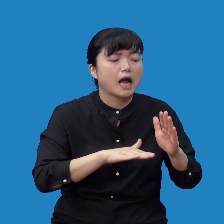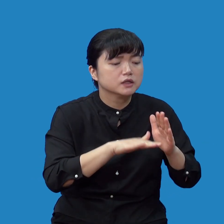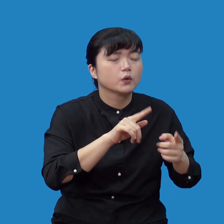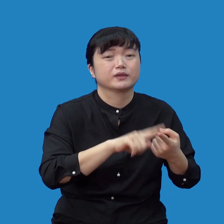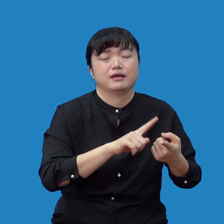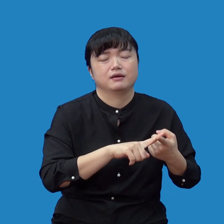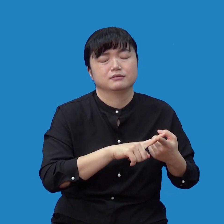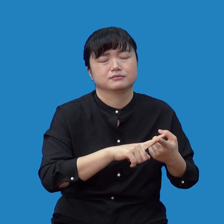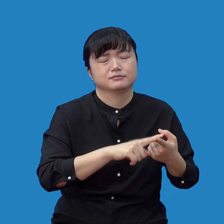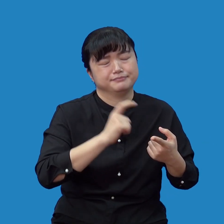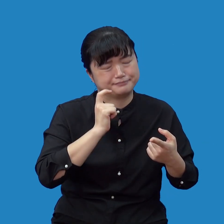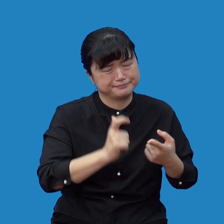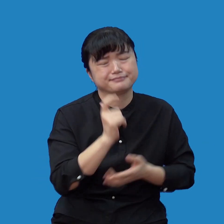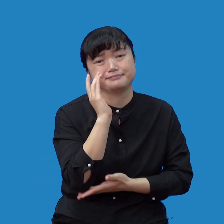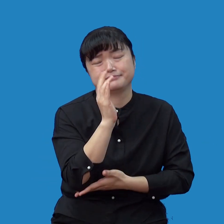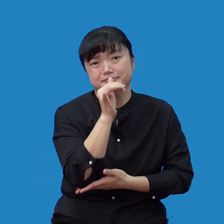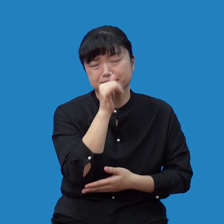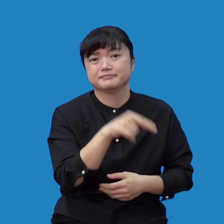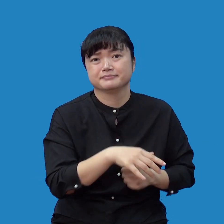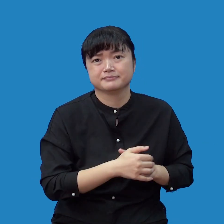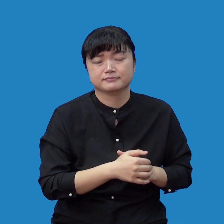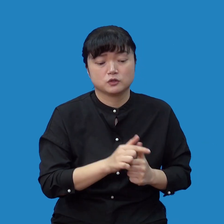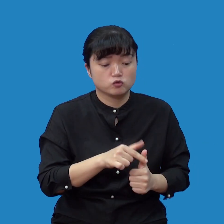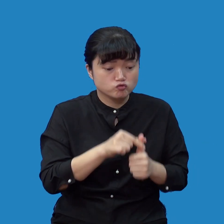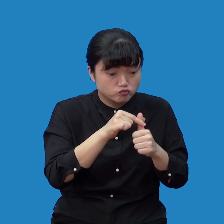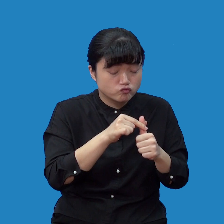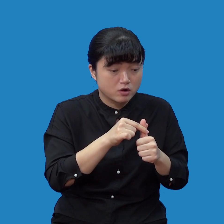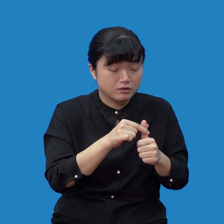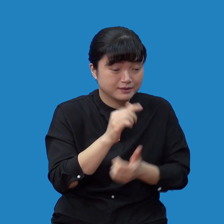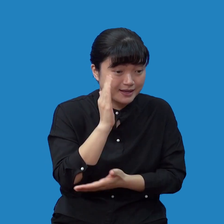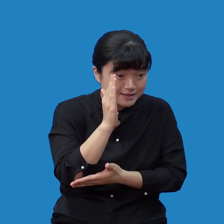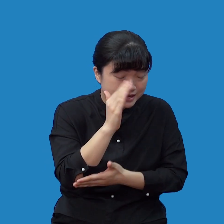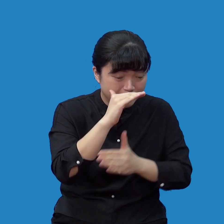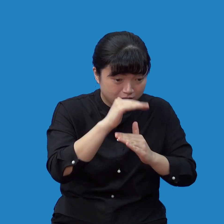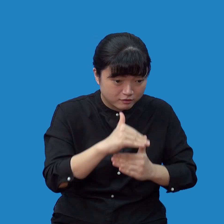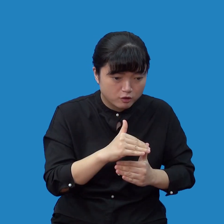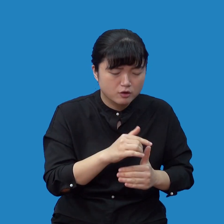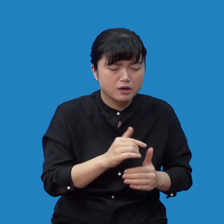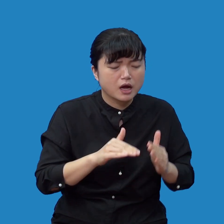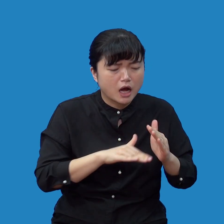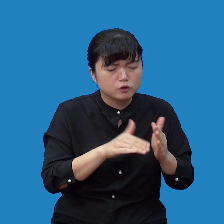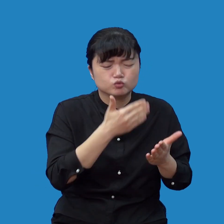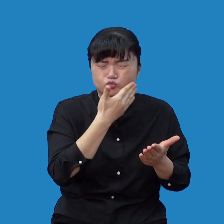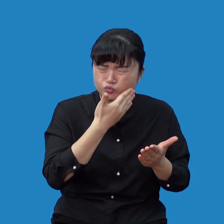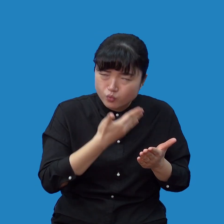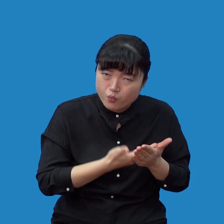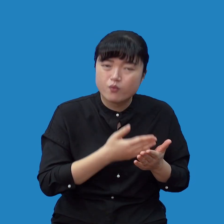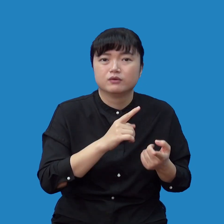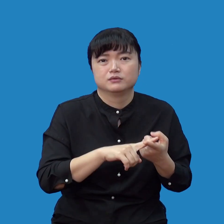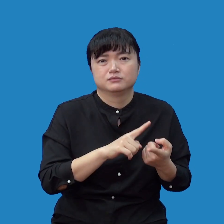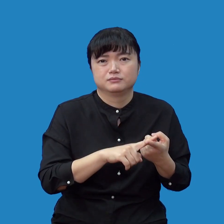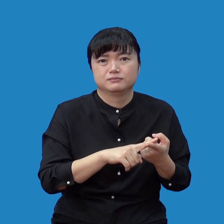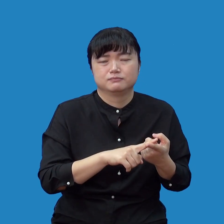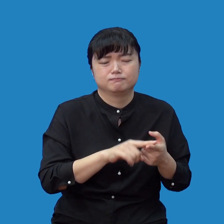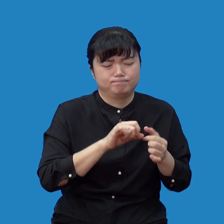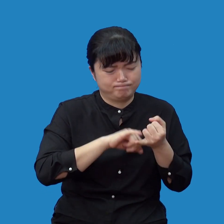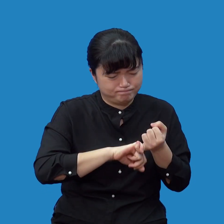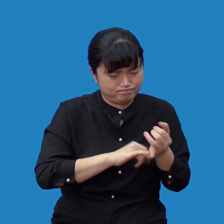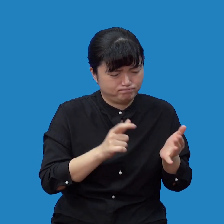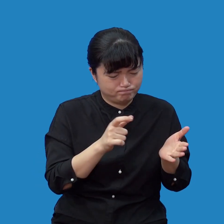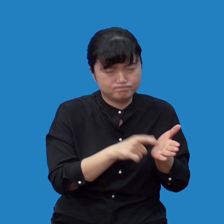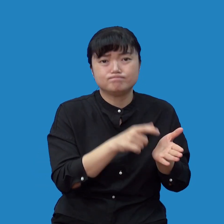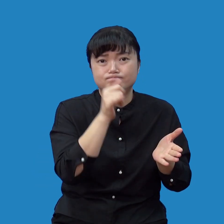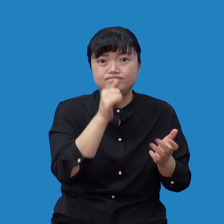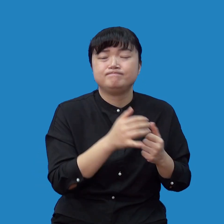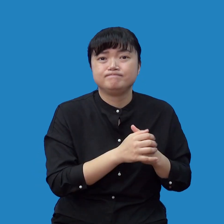가정을 강조합니다. 이 구원의 이야기 속에서 가정이 또 얼마나 중요한지 빼놓지 않고 언급하고